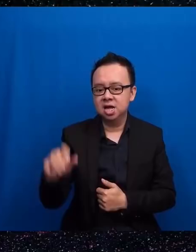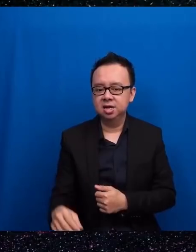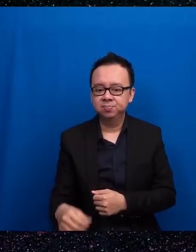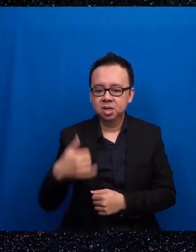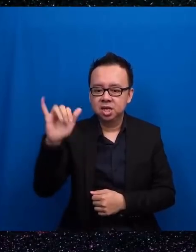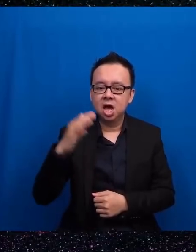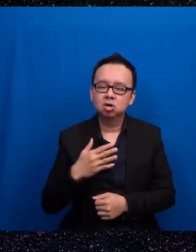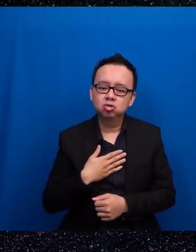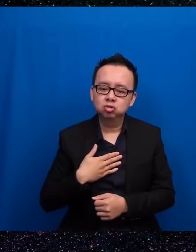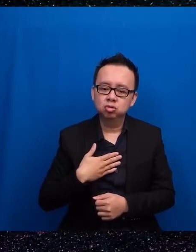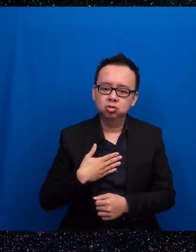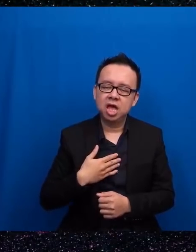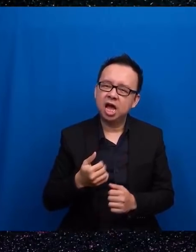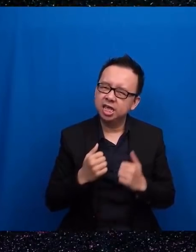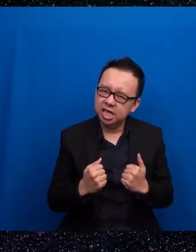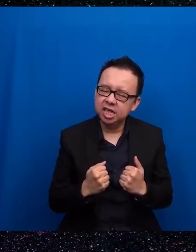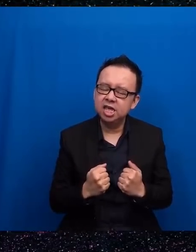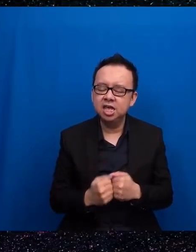kemuliaan-Nya. Yang ku